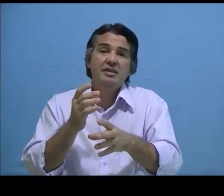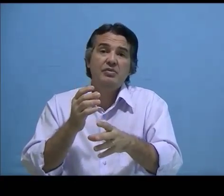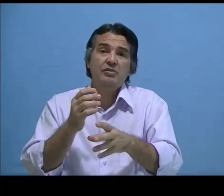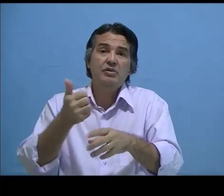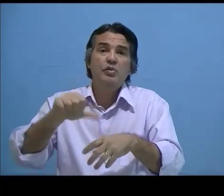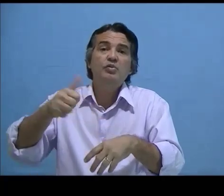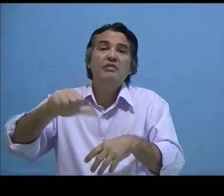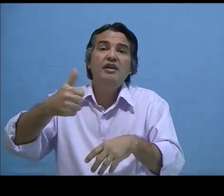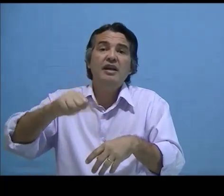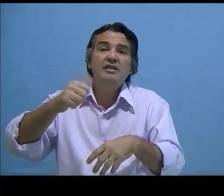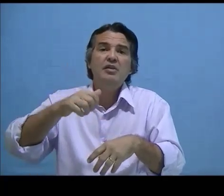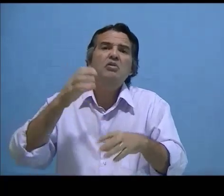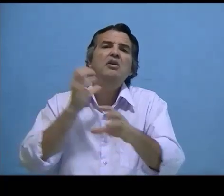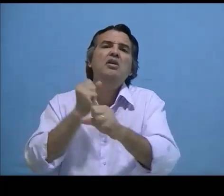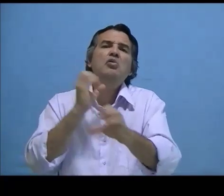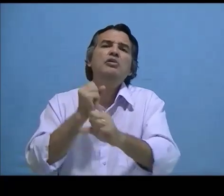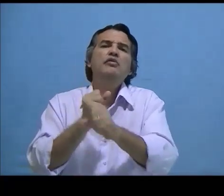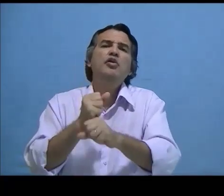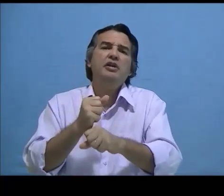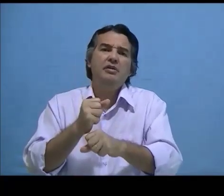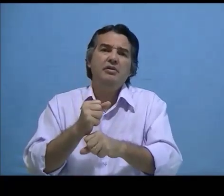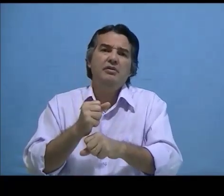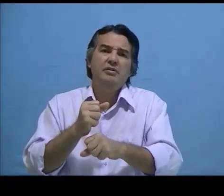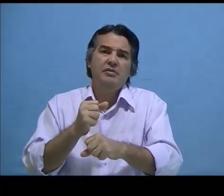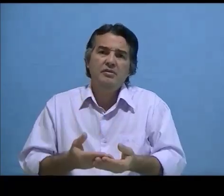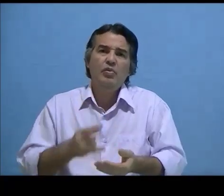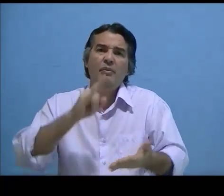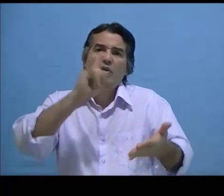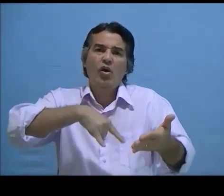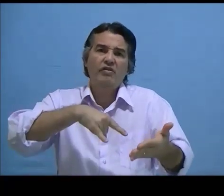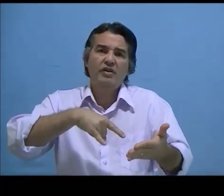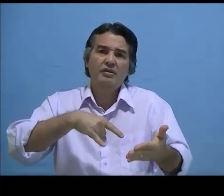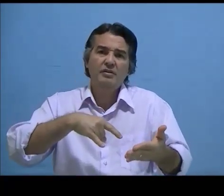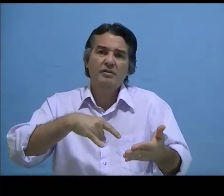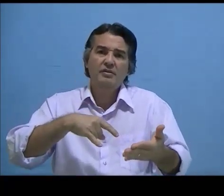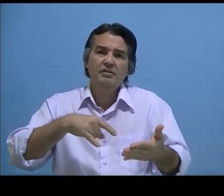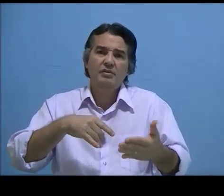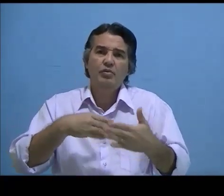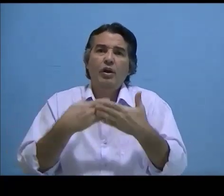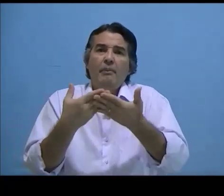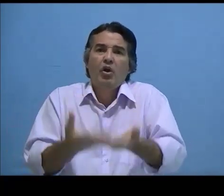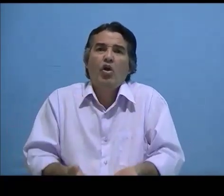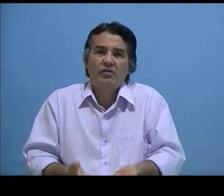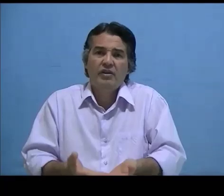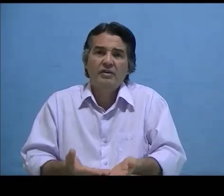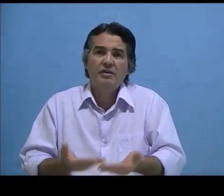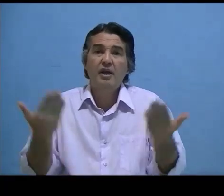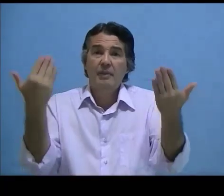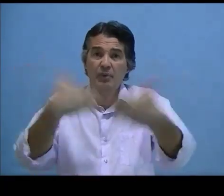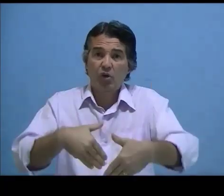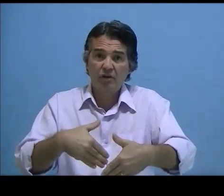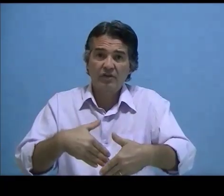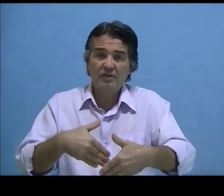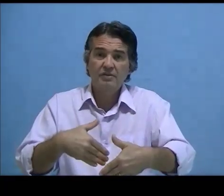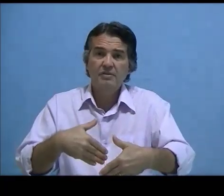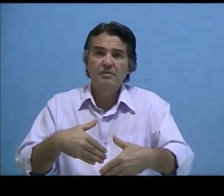avaliação. Uma avaliação, quanto foi? O aprova, o aprova, aprova.